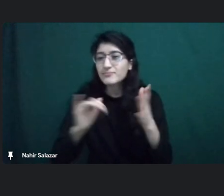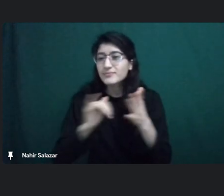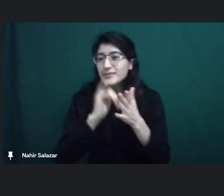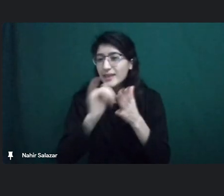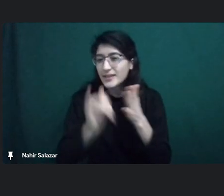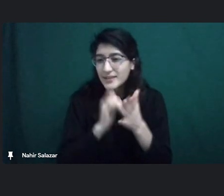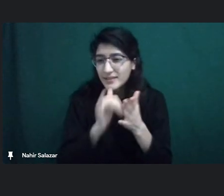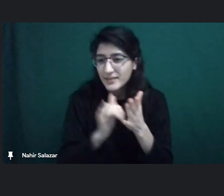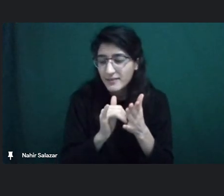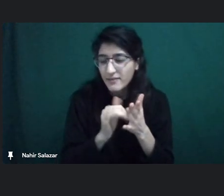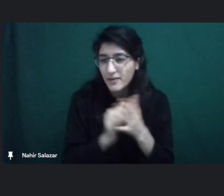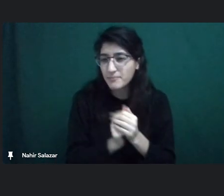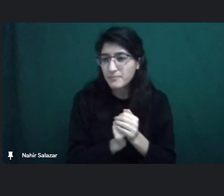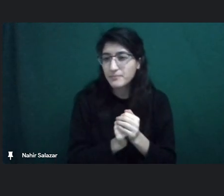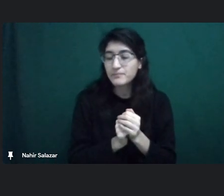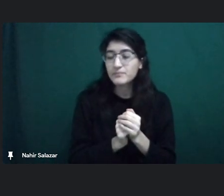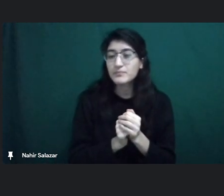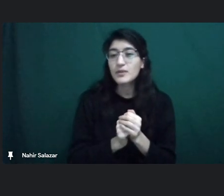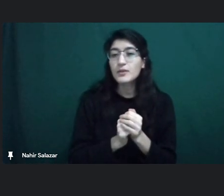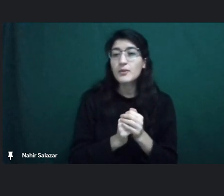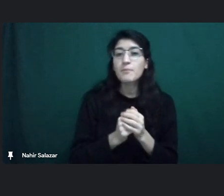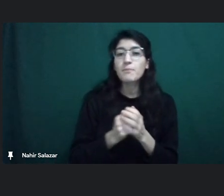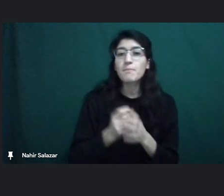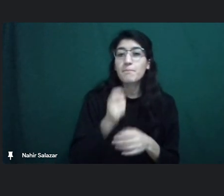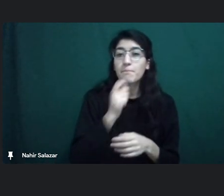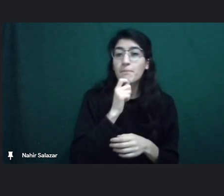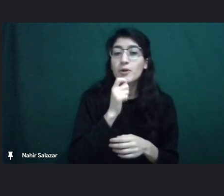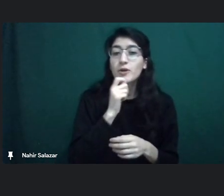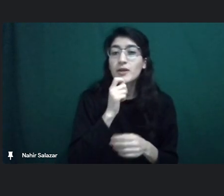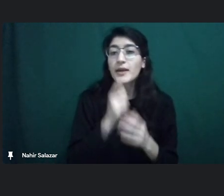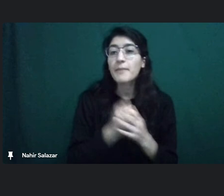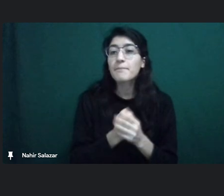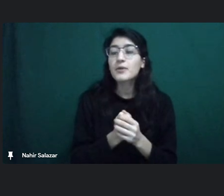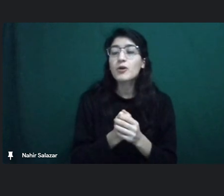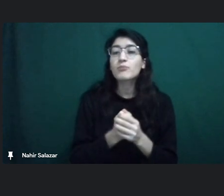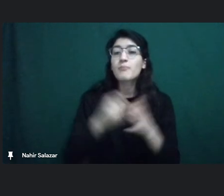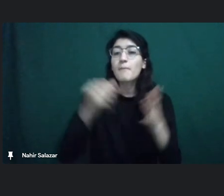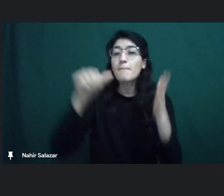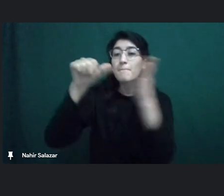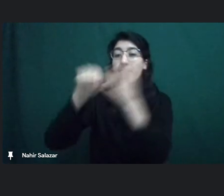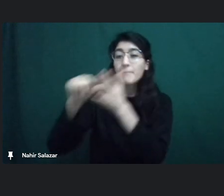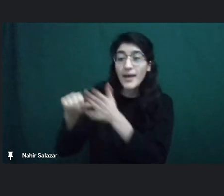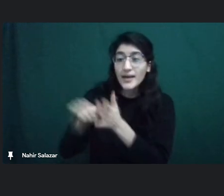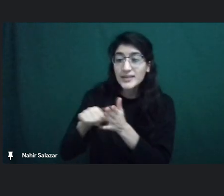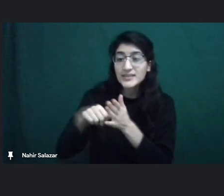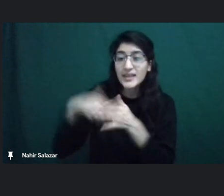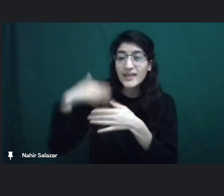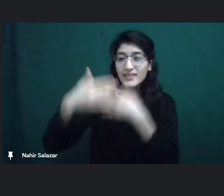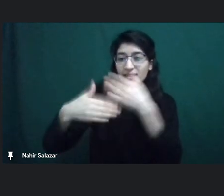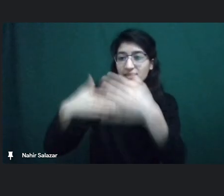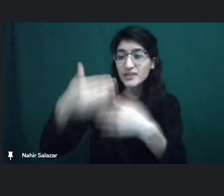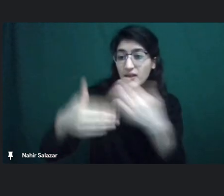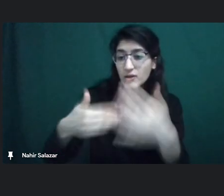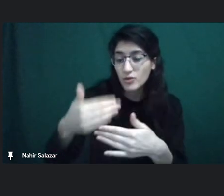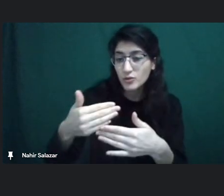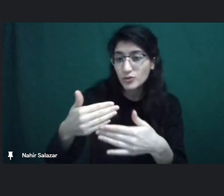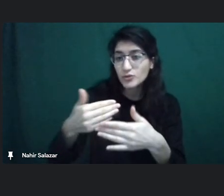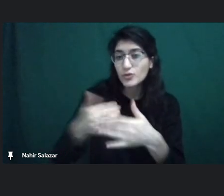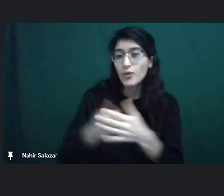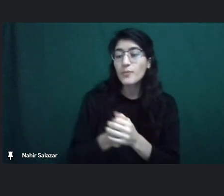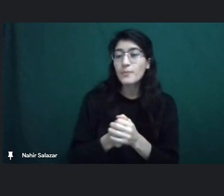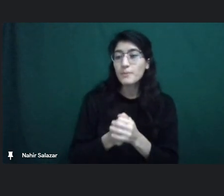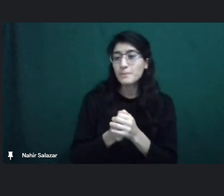¿sí? Países en desarrollo, que se están desarrollando, países en desarrollo decimos, o